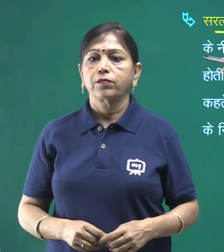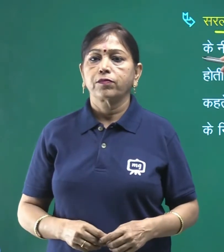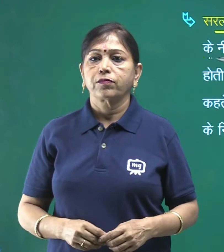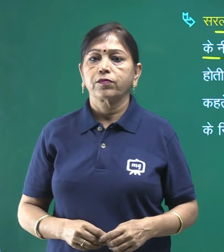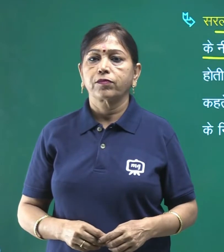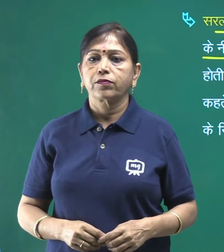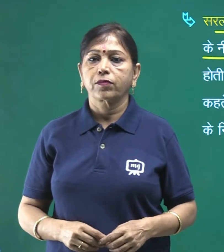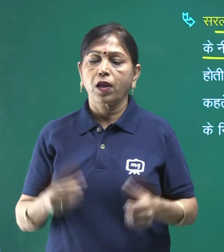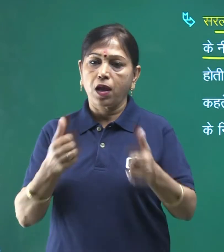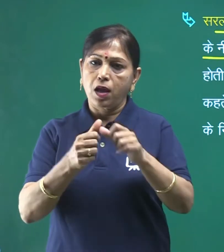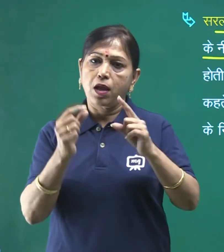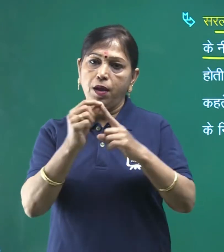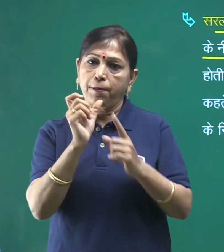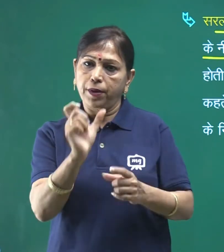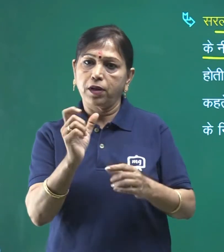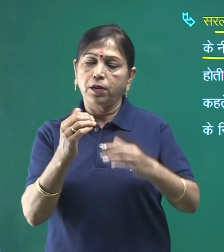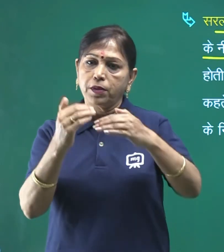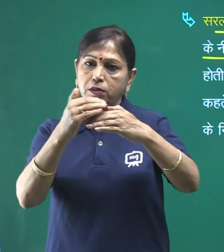एपिडर्मिस के नीचे